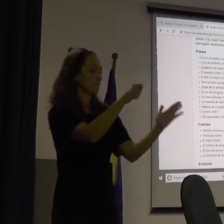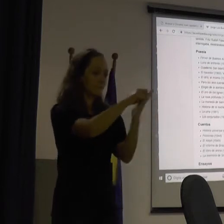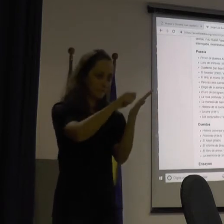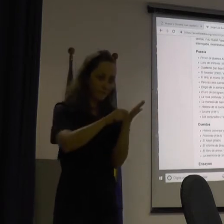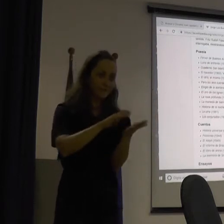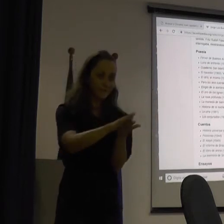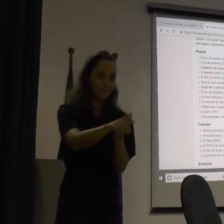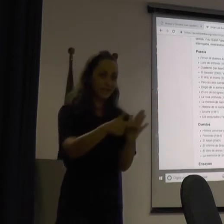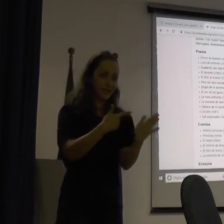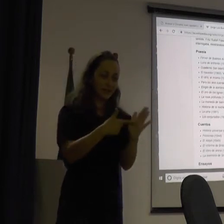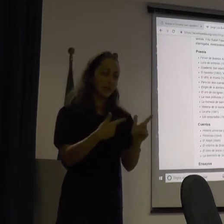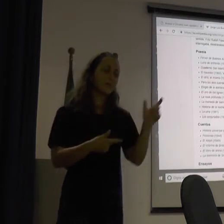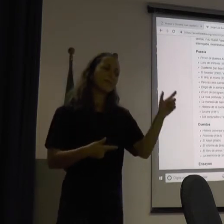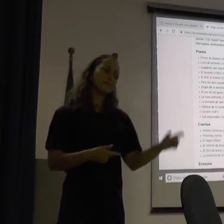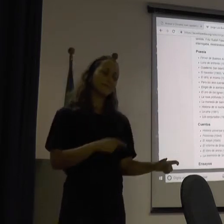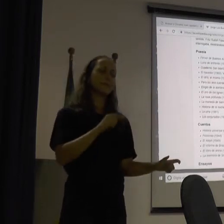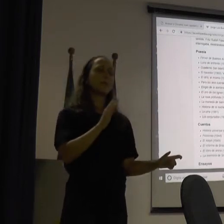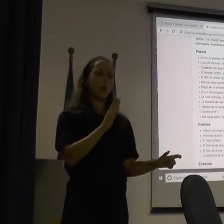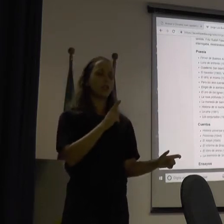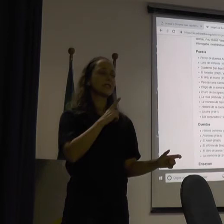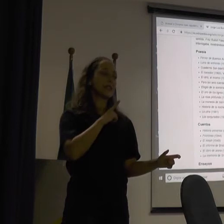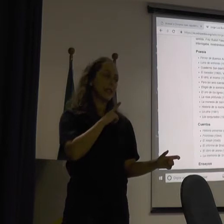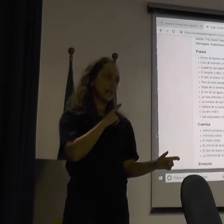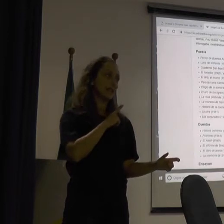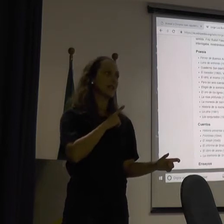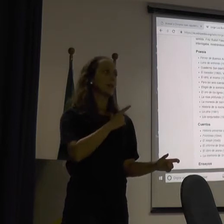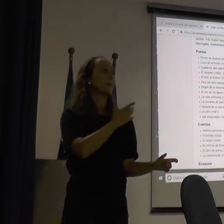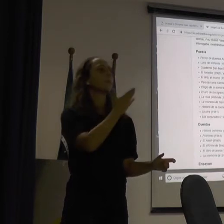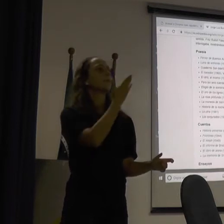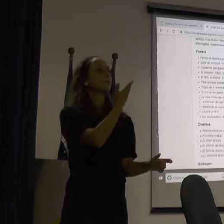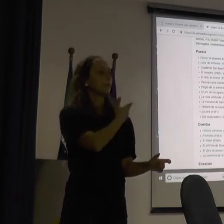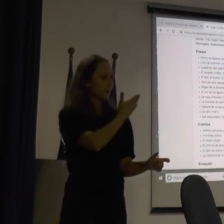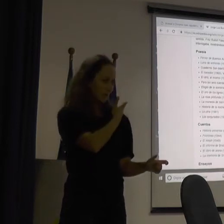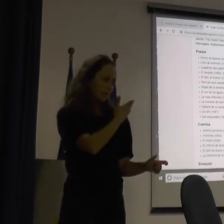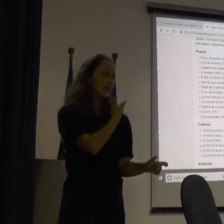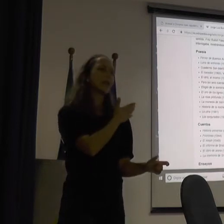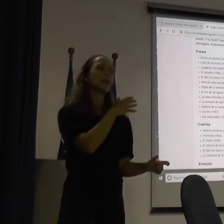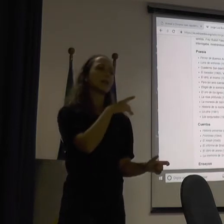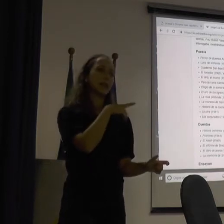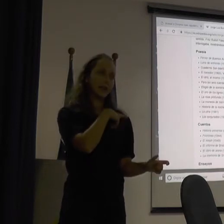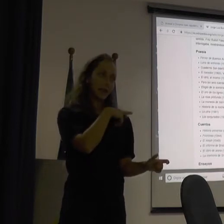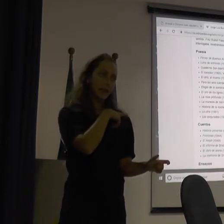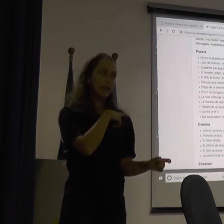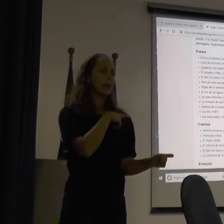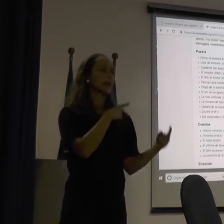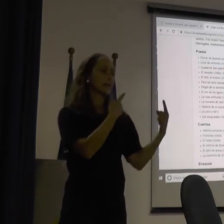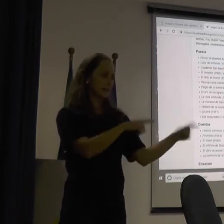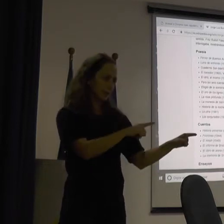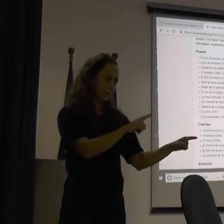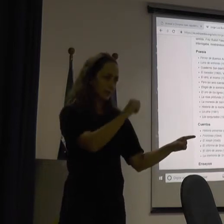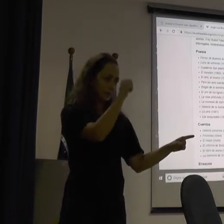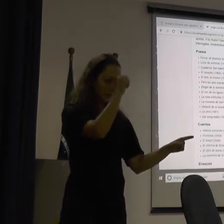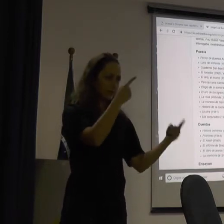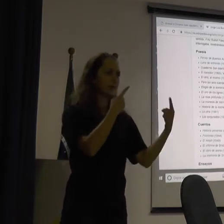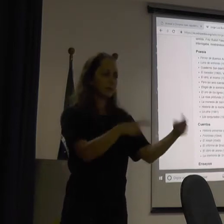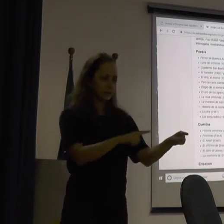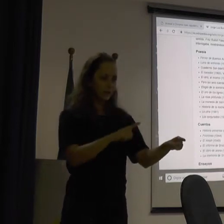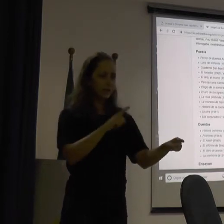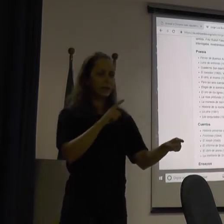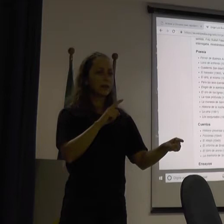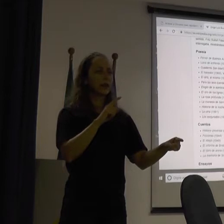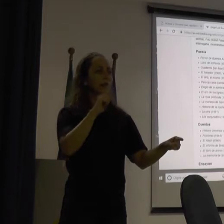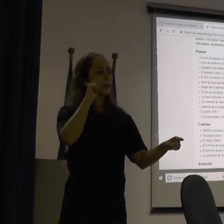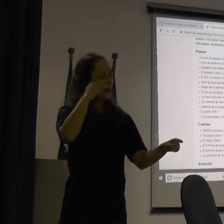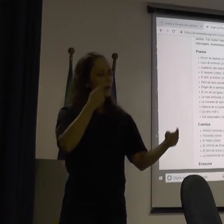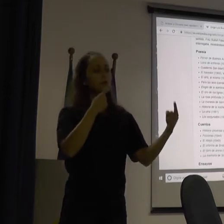preconceito de classe, muito preconceito contra o mestiço, preconceito contra índio, preconceito contra negro, preconceito